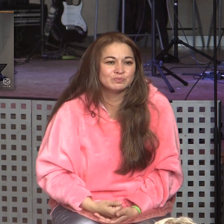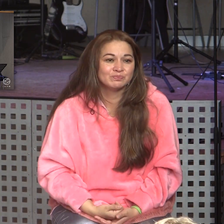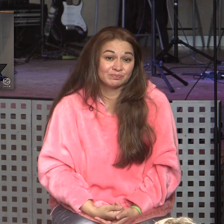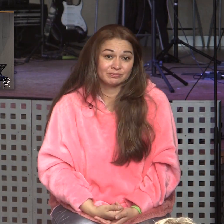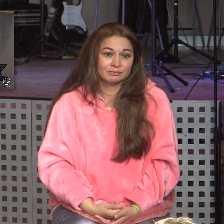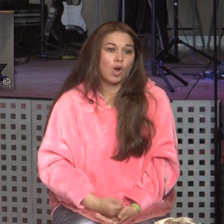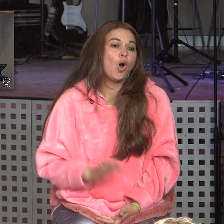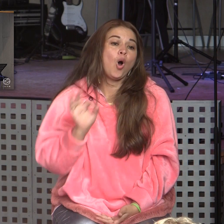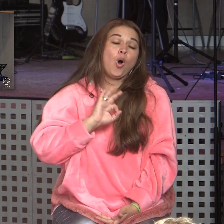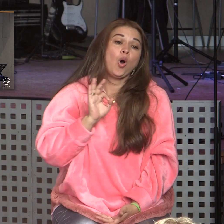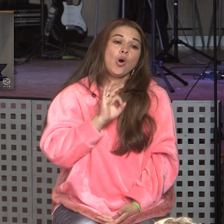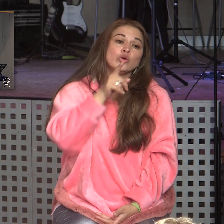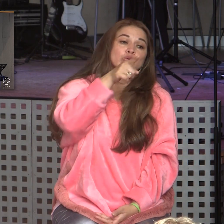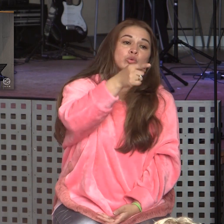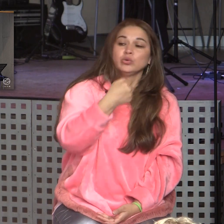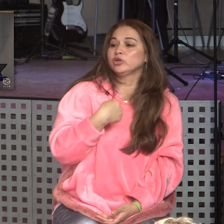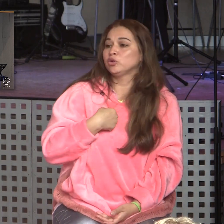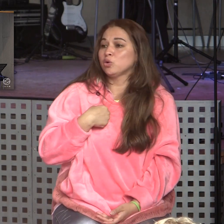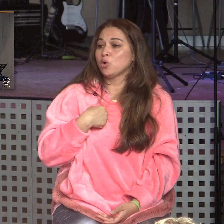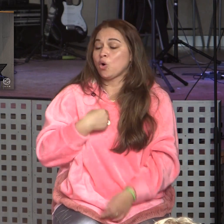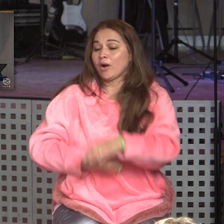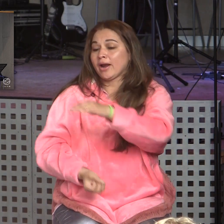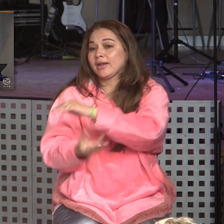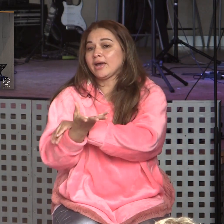¿Y una luna? ¿Y unas estrellas? ¿Y la tierra?